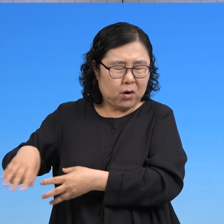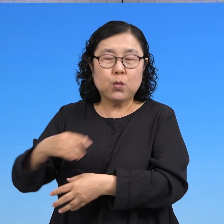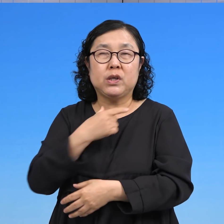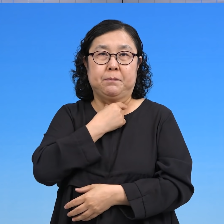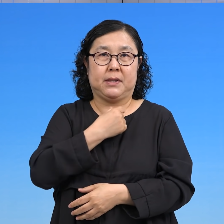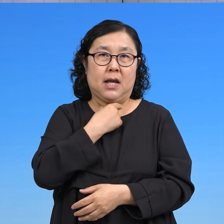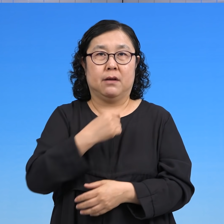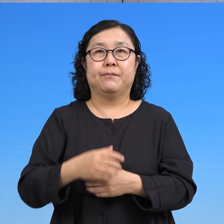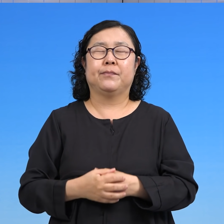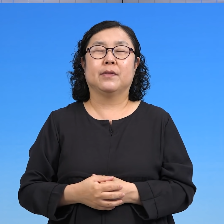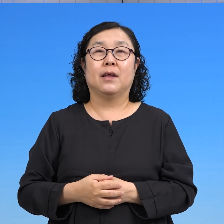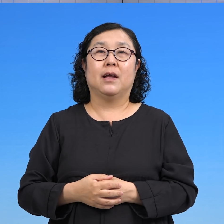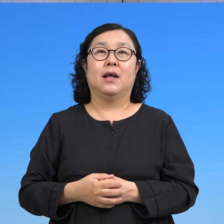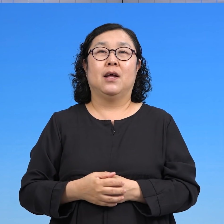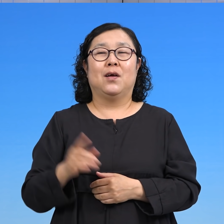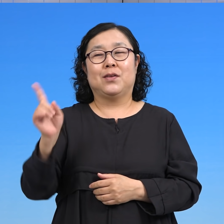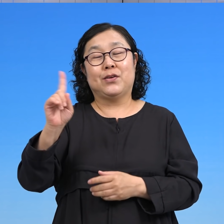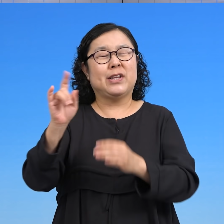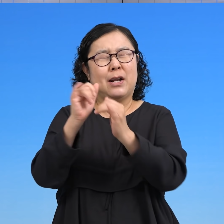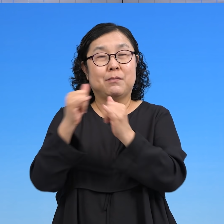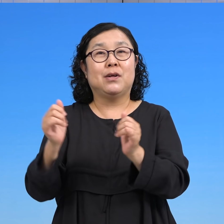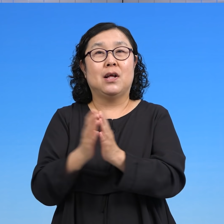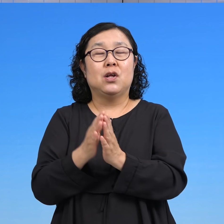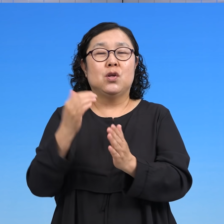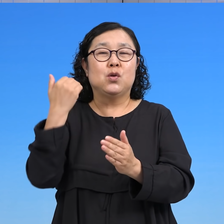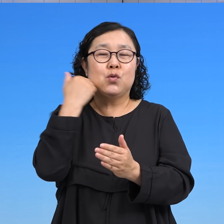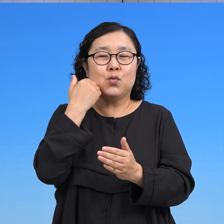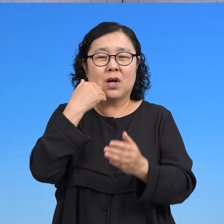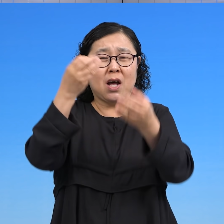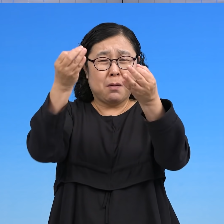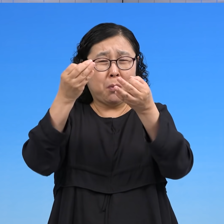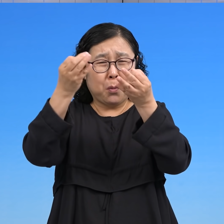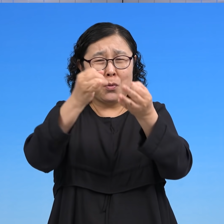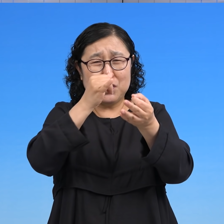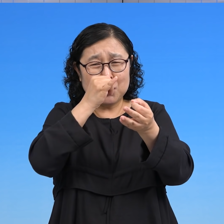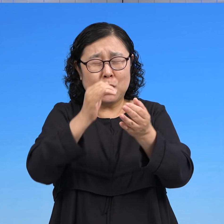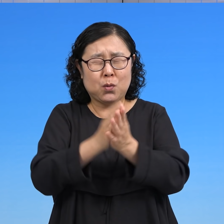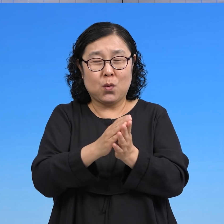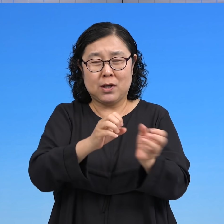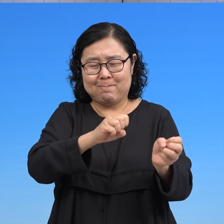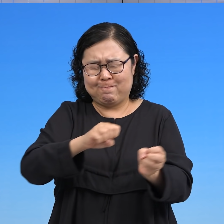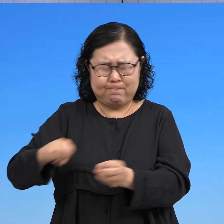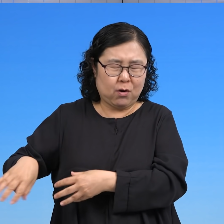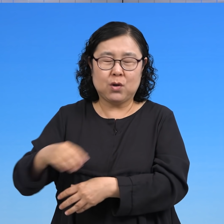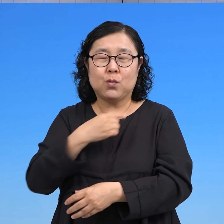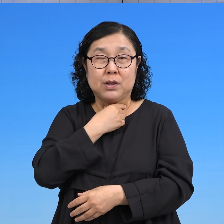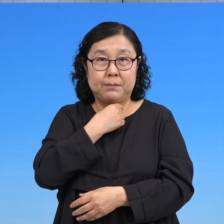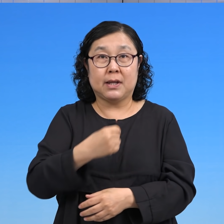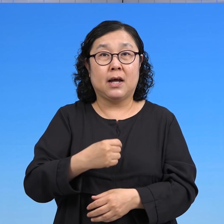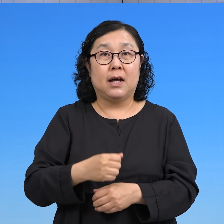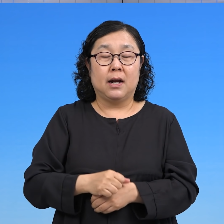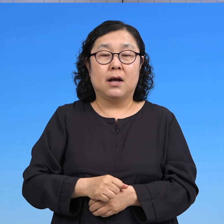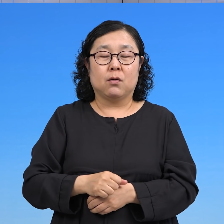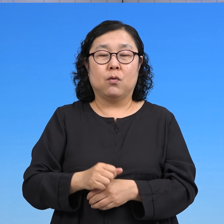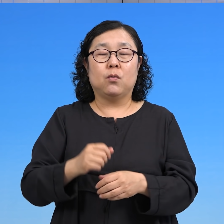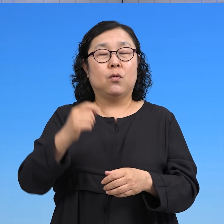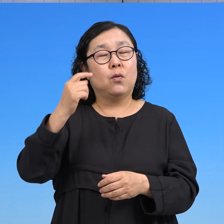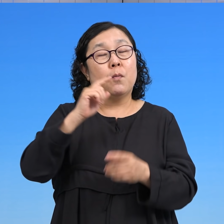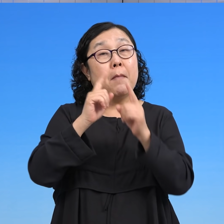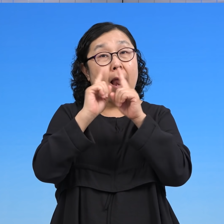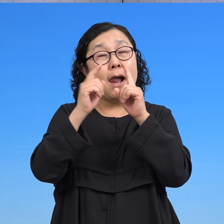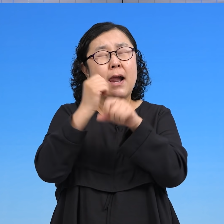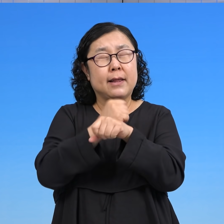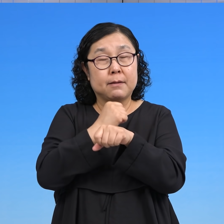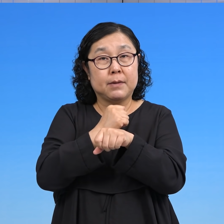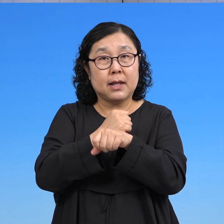버리고 싶은 존재이다. 어떤 분은 누가 봐도 내다 버리고 싶습니다. 참 가족을 이렇게